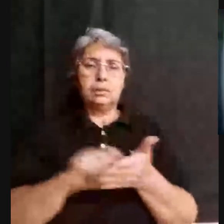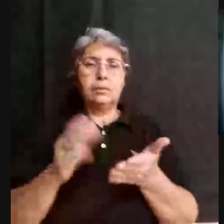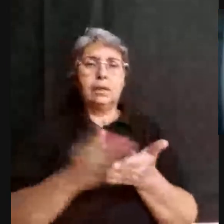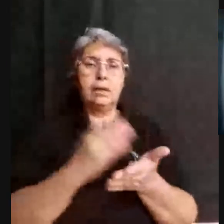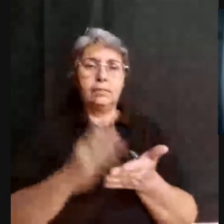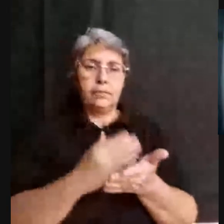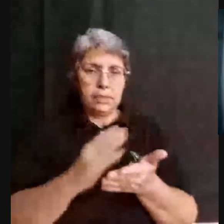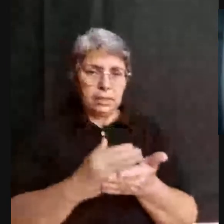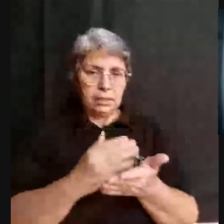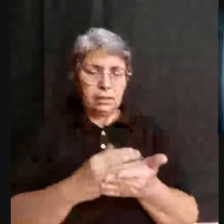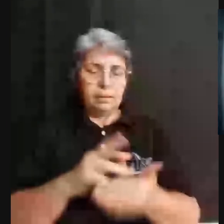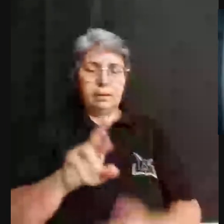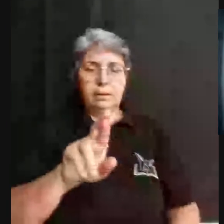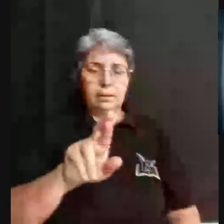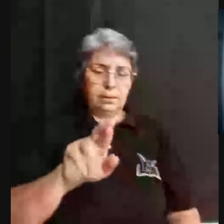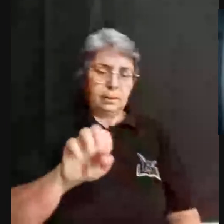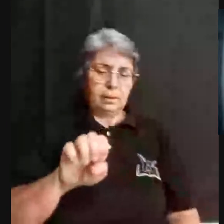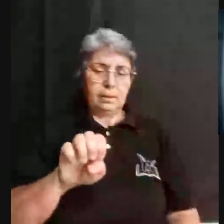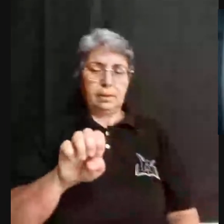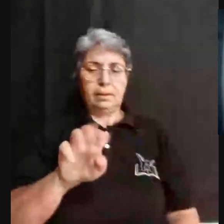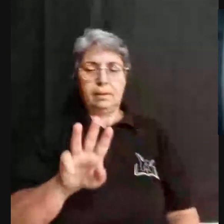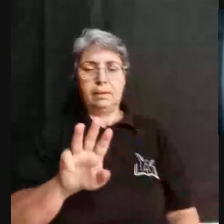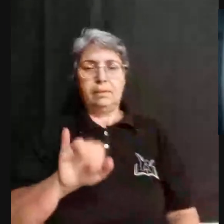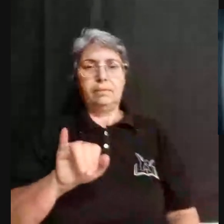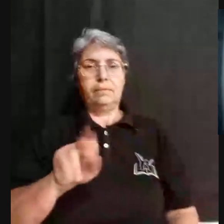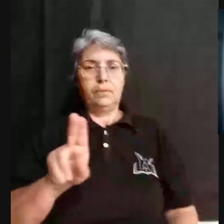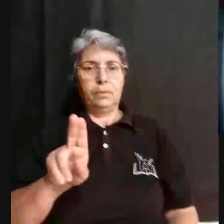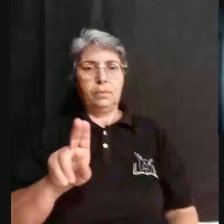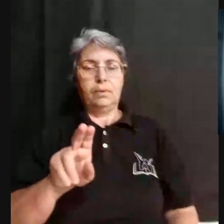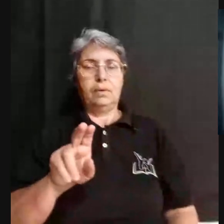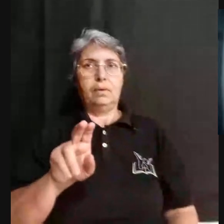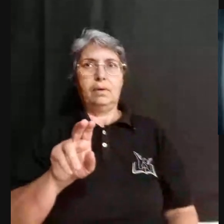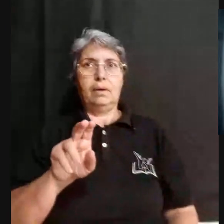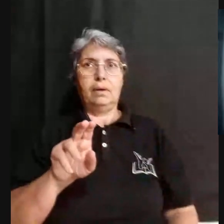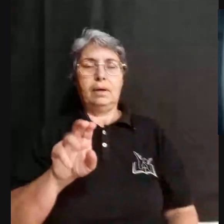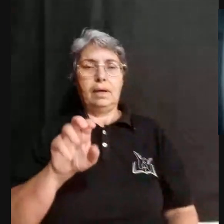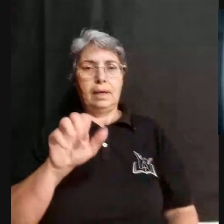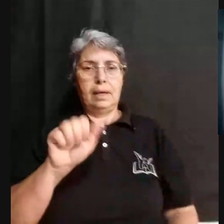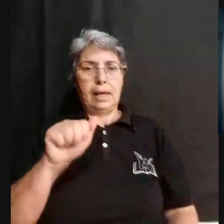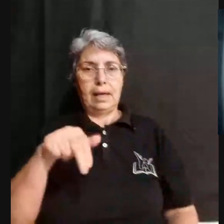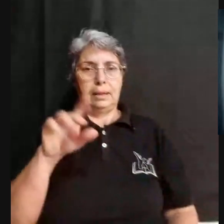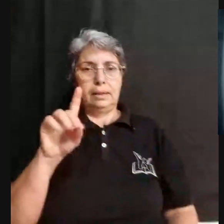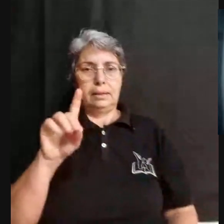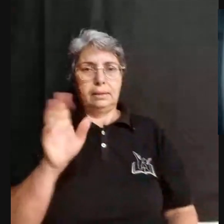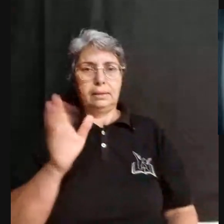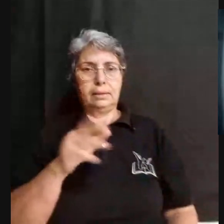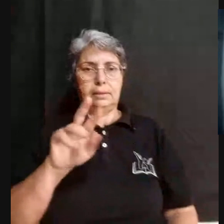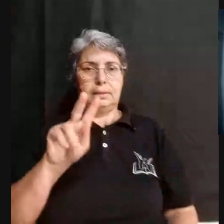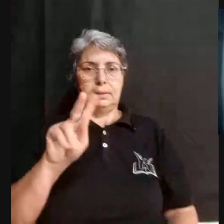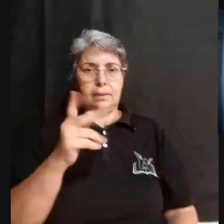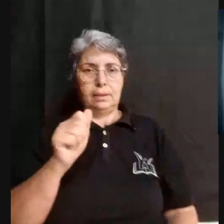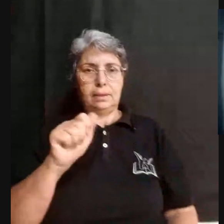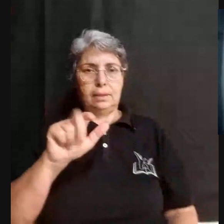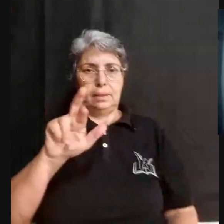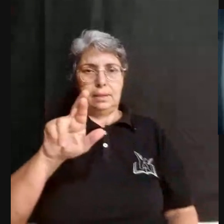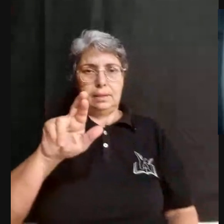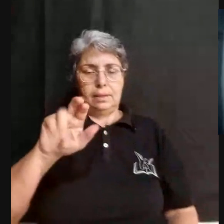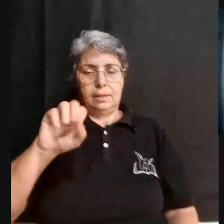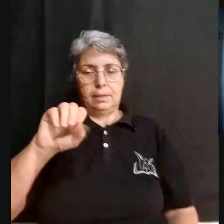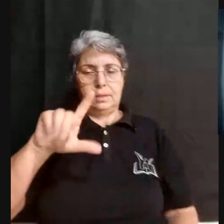então detentor de grande poder editorial. Vejam o que a irmã White escreveu a ele em